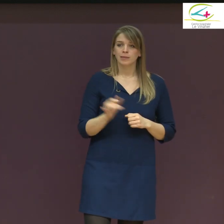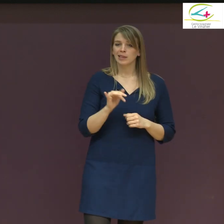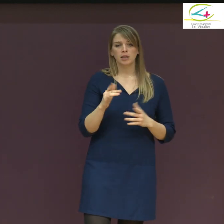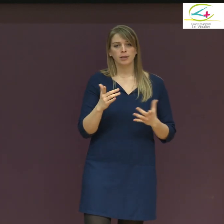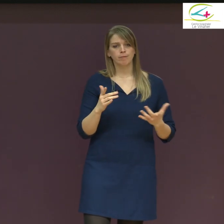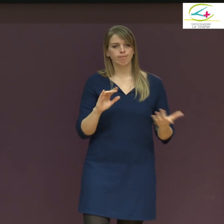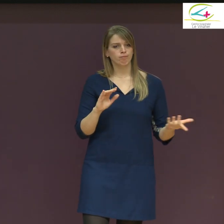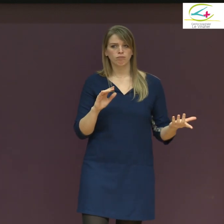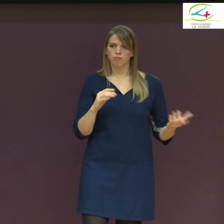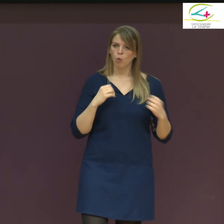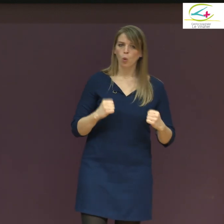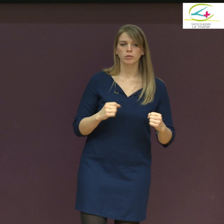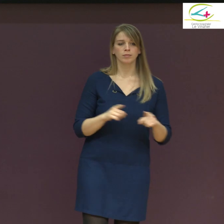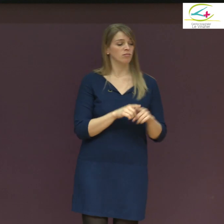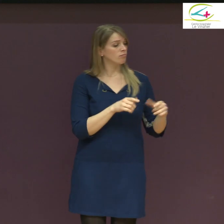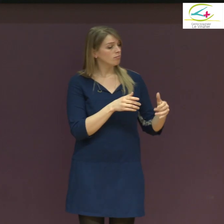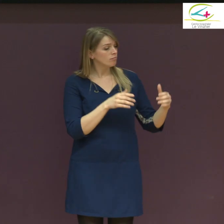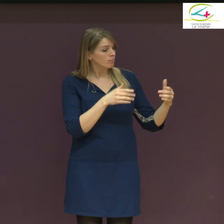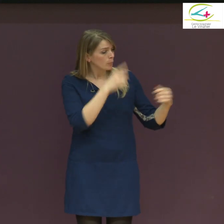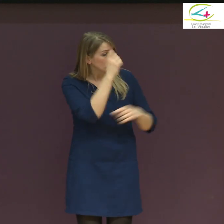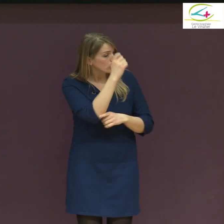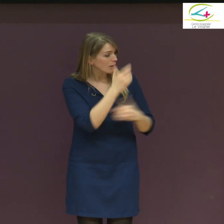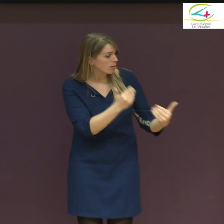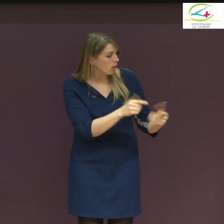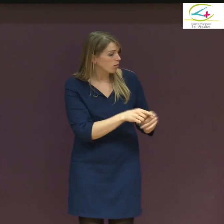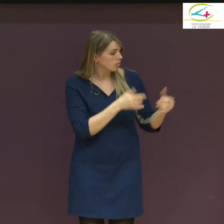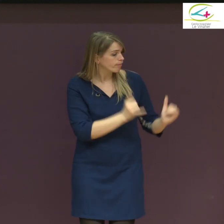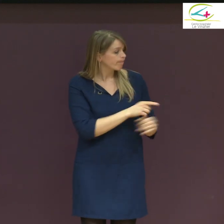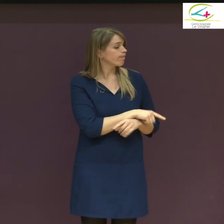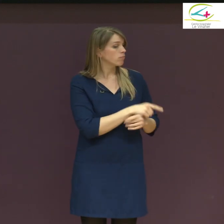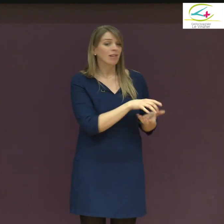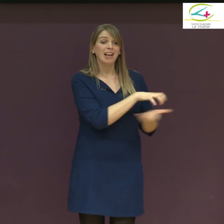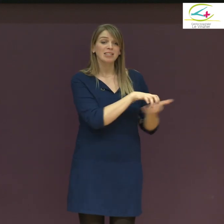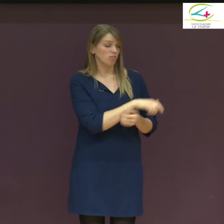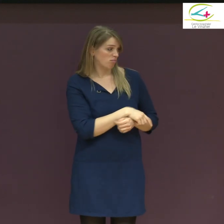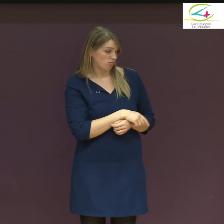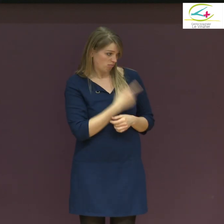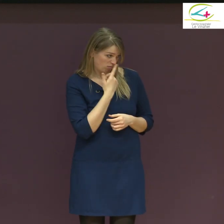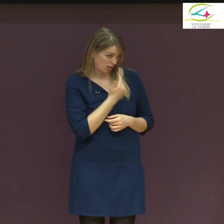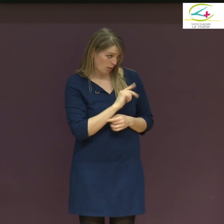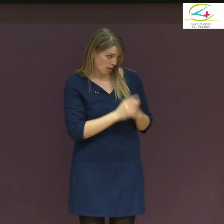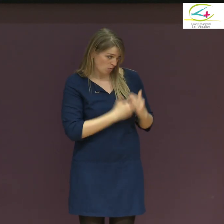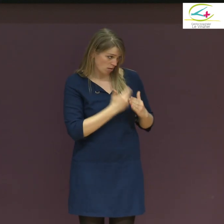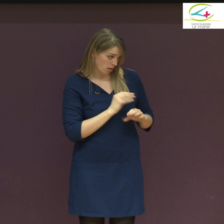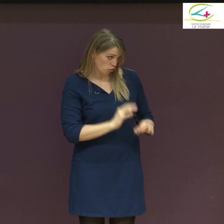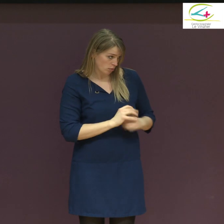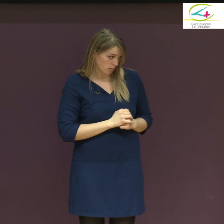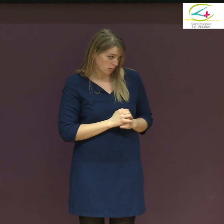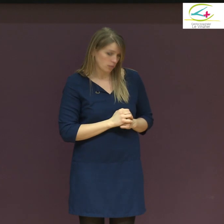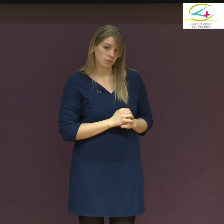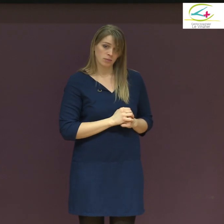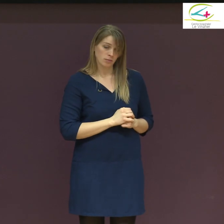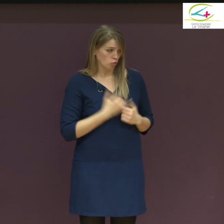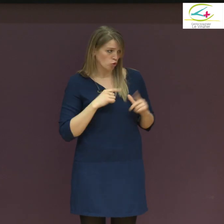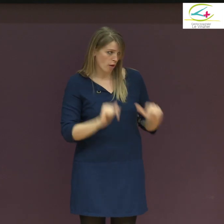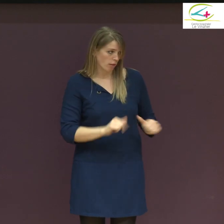à l'arrêt de bus, à côté de quelqu'un de prise, il dit bah, ça n'a pas l'air d'être top là ce matin. Hein. Je suis